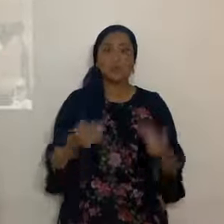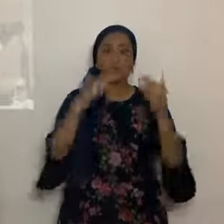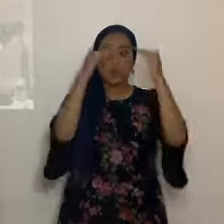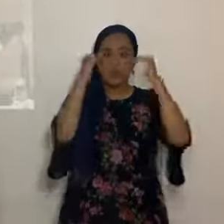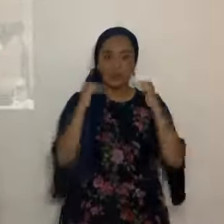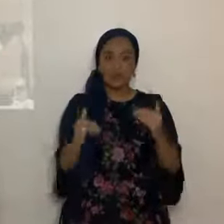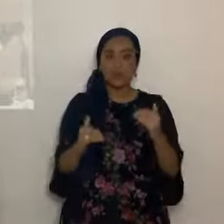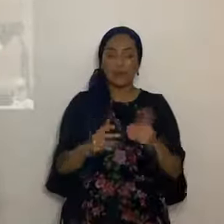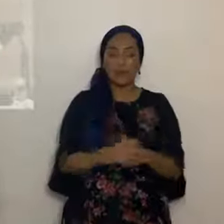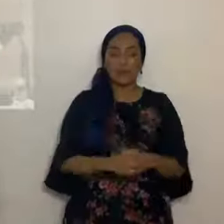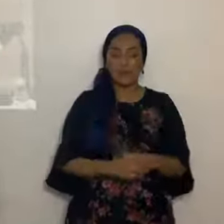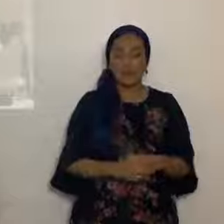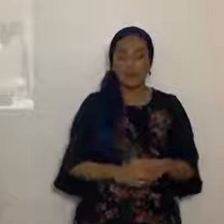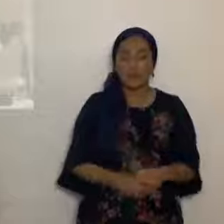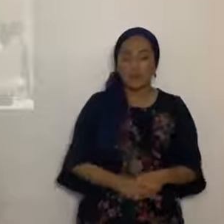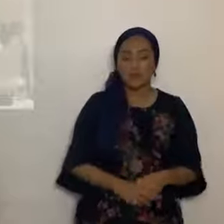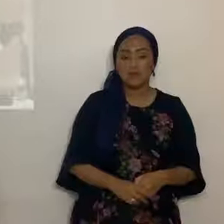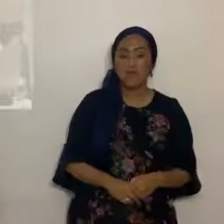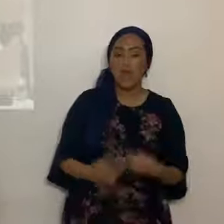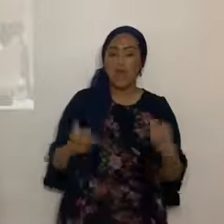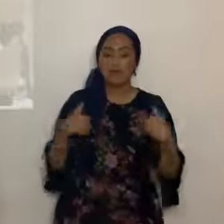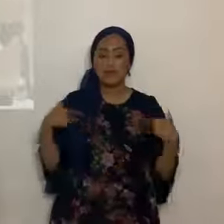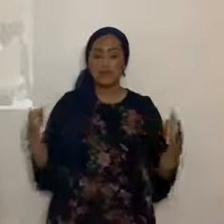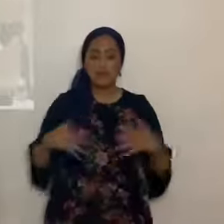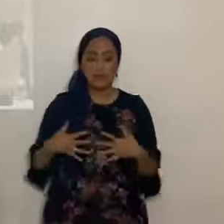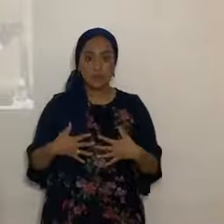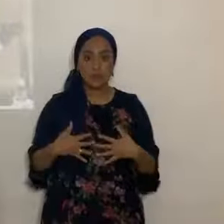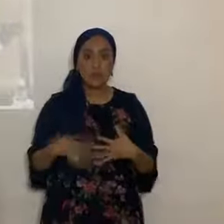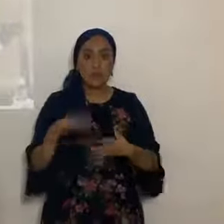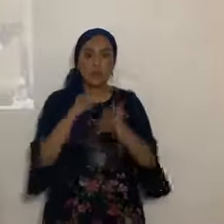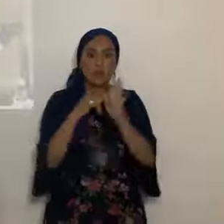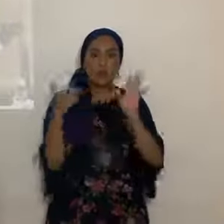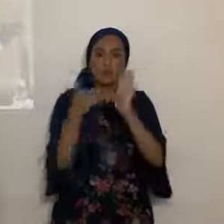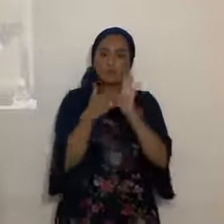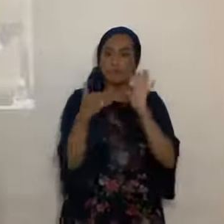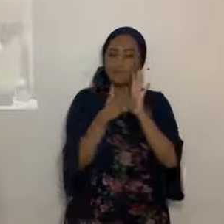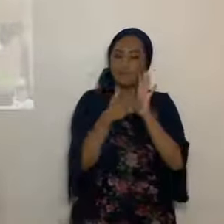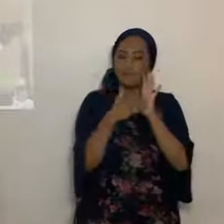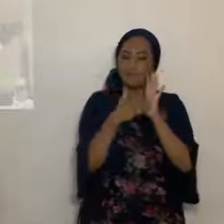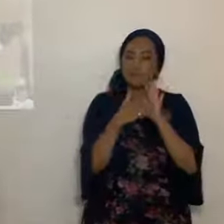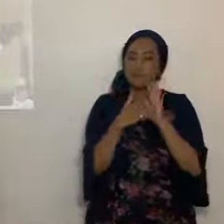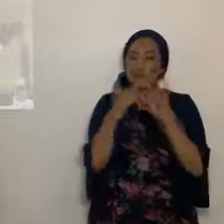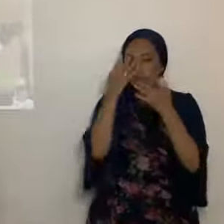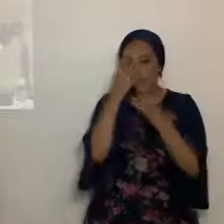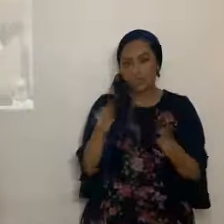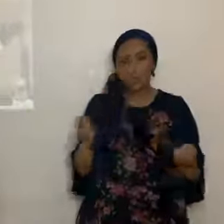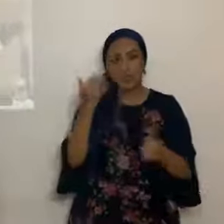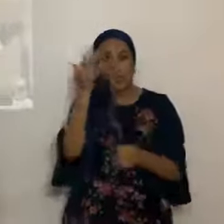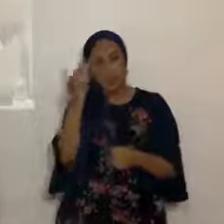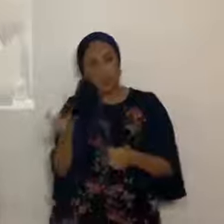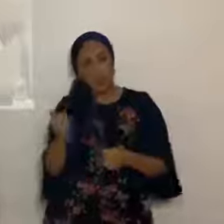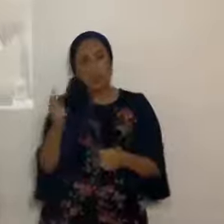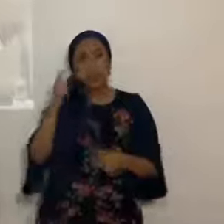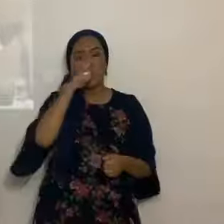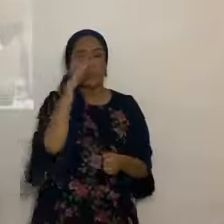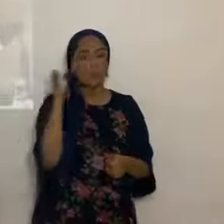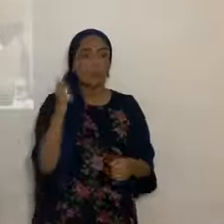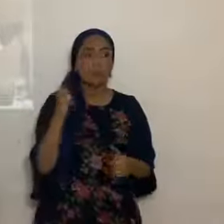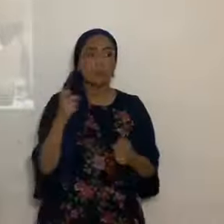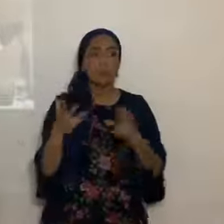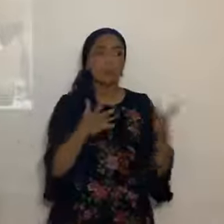al punto siguiente. El tener miedo, eso obstaculiza la sanidad. ¿Por qué? Porque